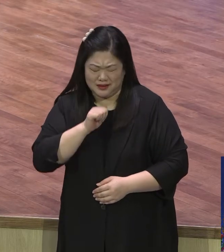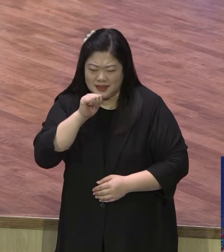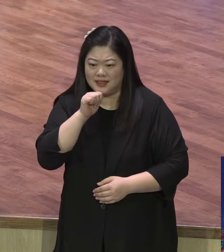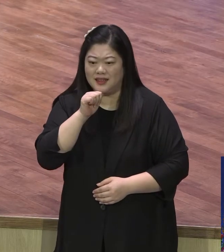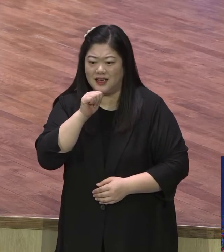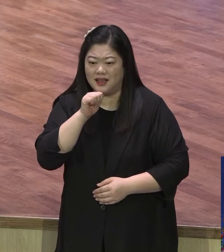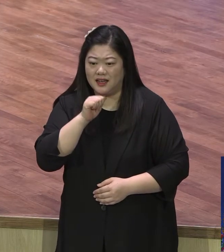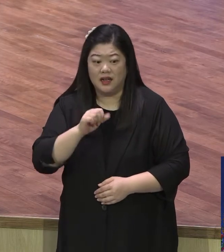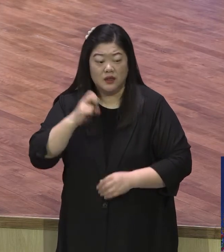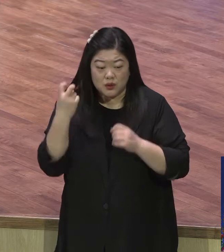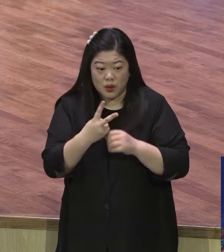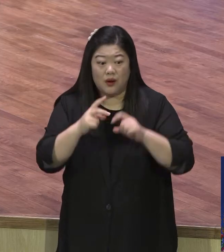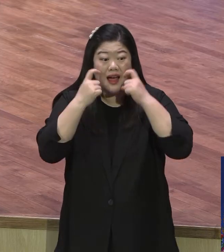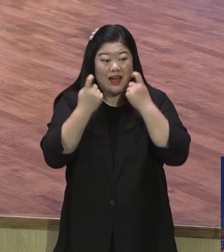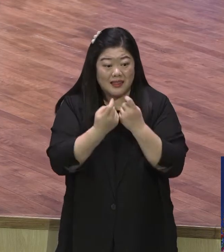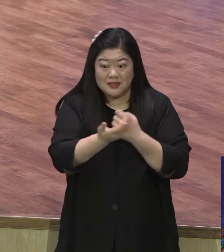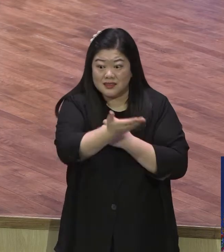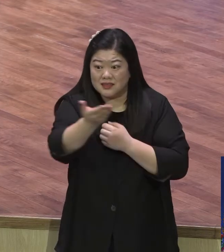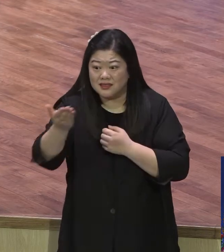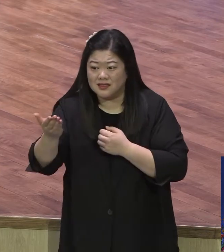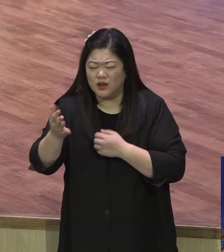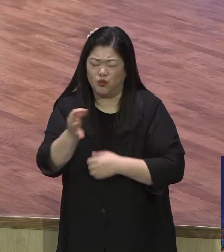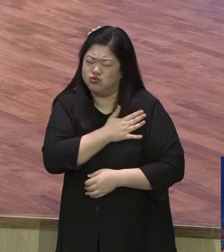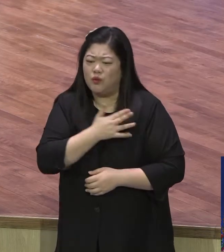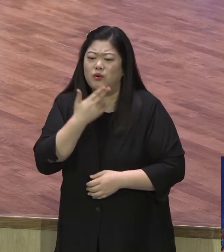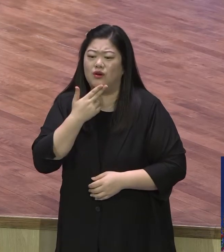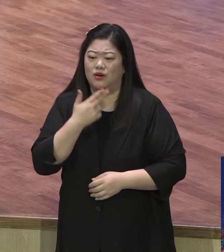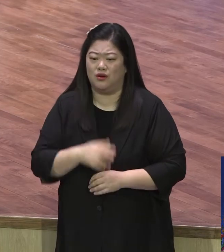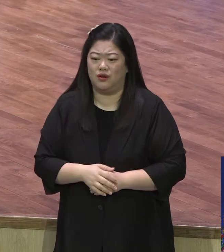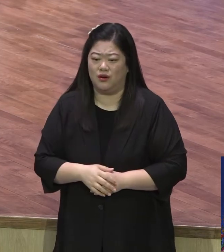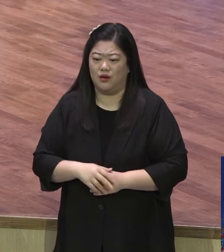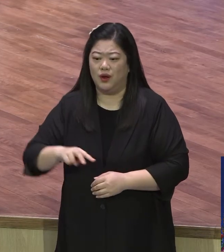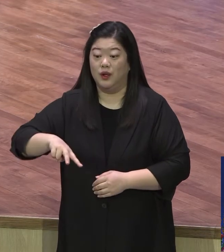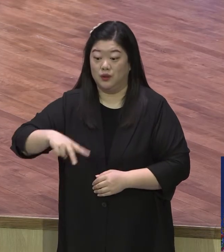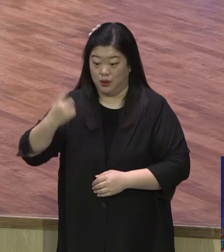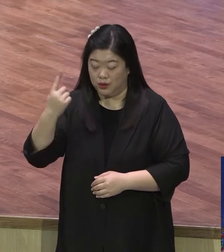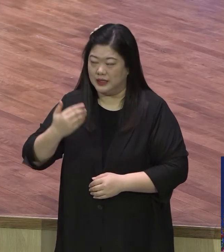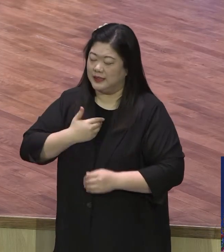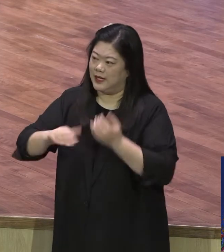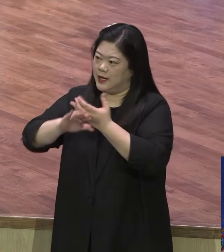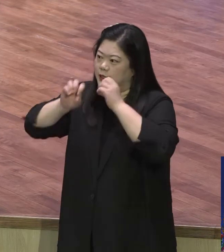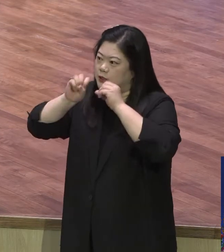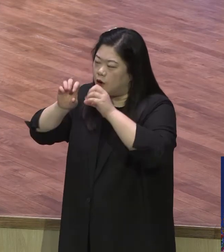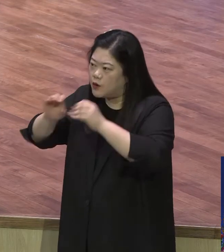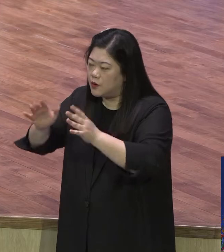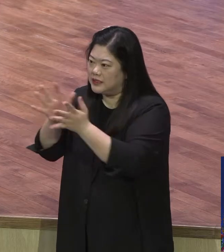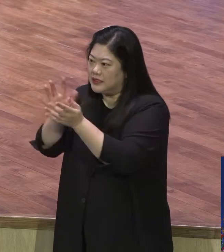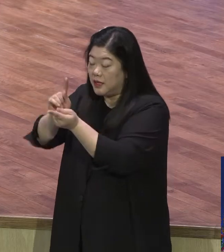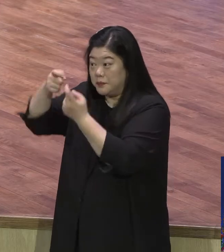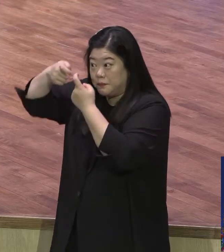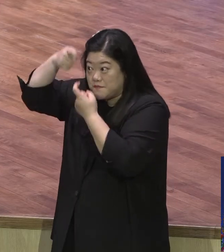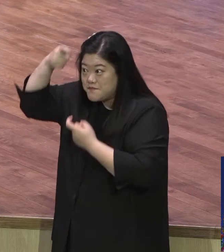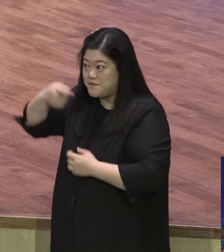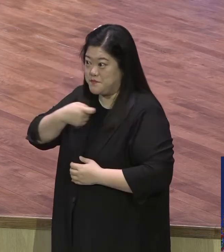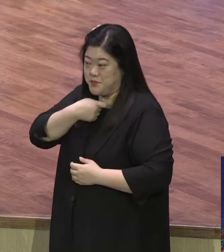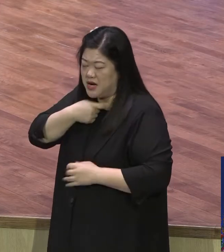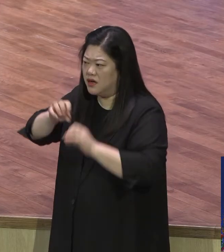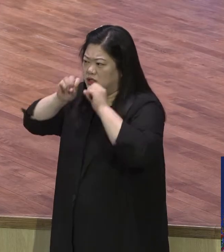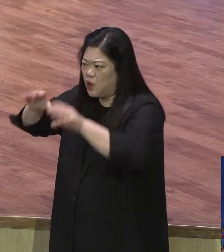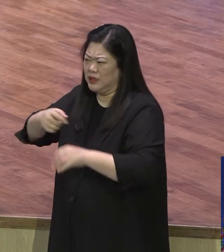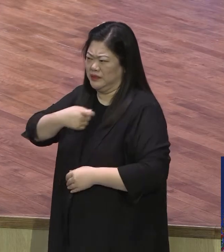카드 빚을 가도 성교 한 장 가보고 싶다 그게 하나님께서 고엔드에요 가기도 한다